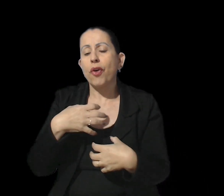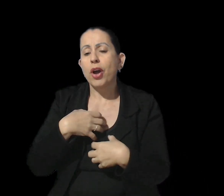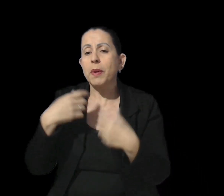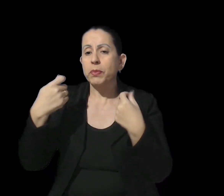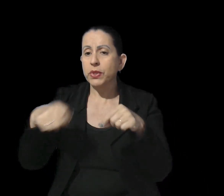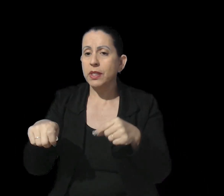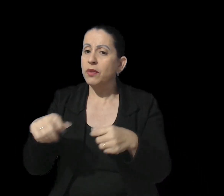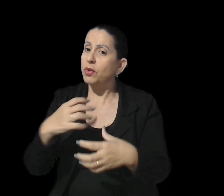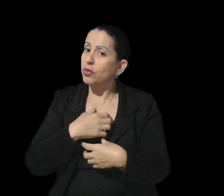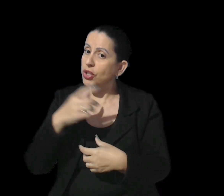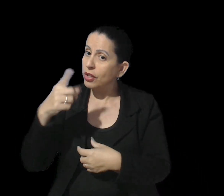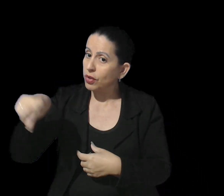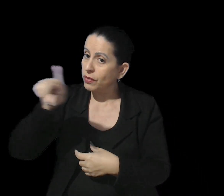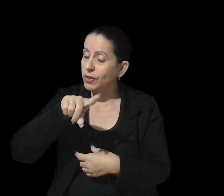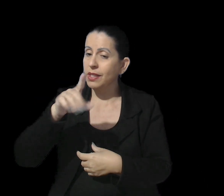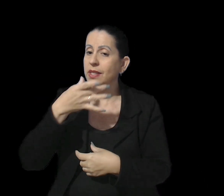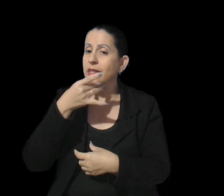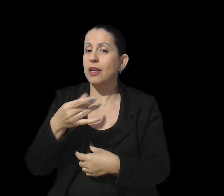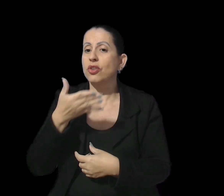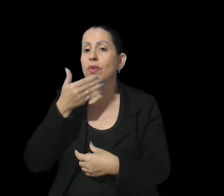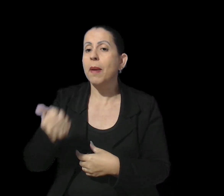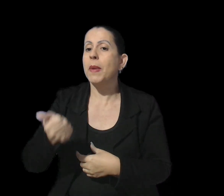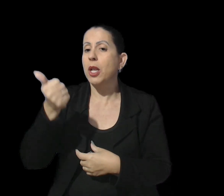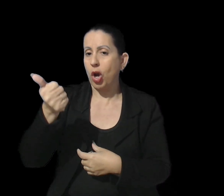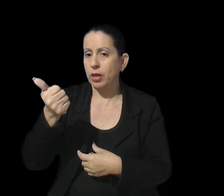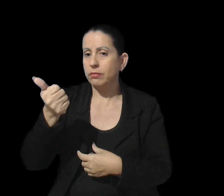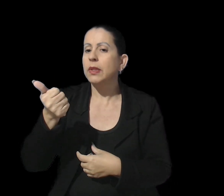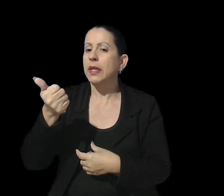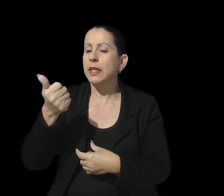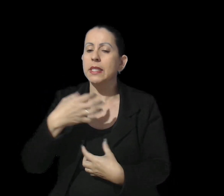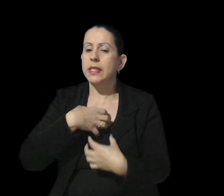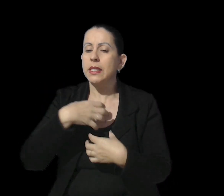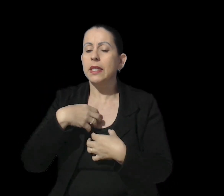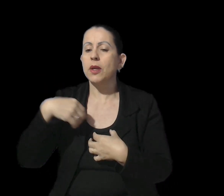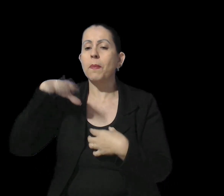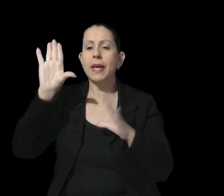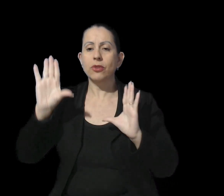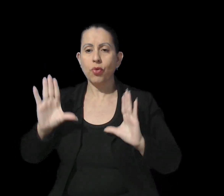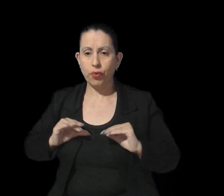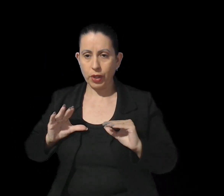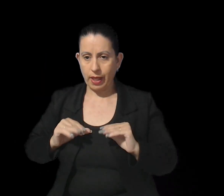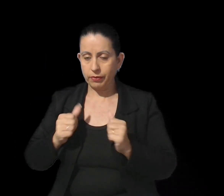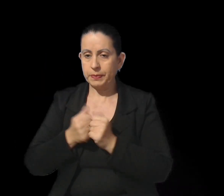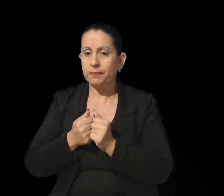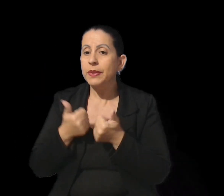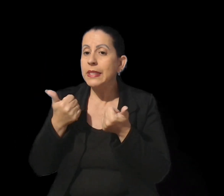forma possível, do jeito que vocês acham que é melhor, que se sintam mais confortável,